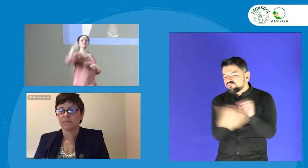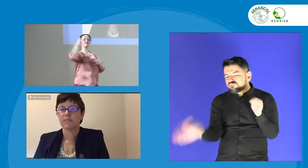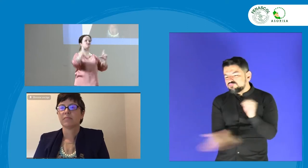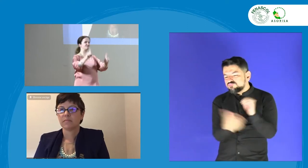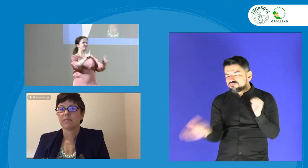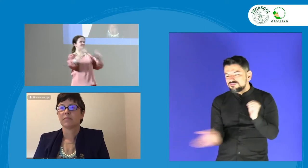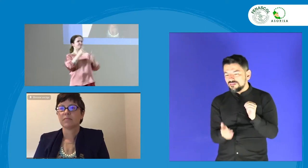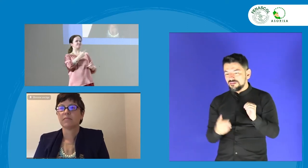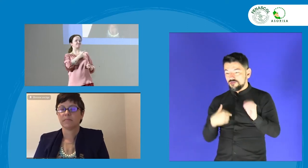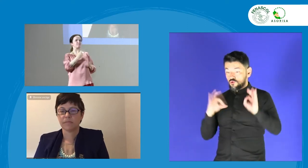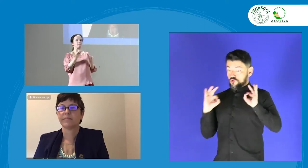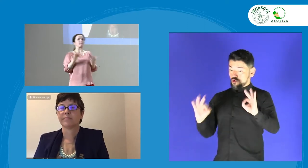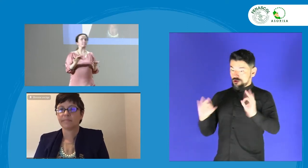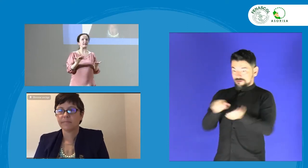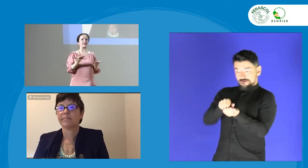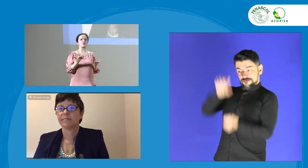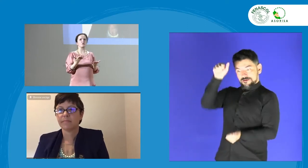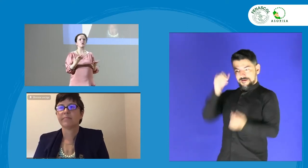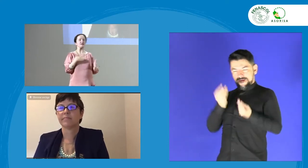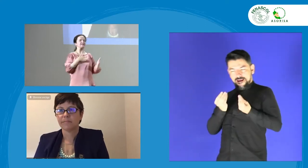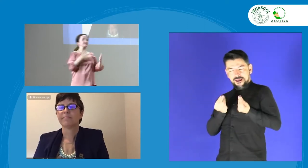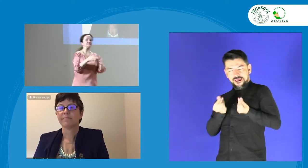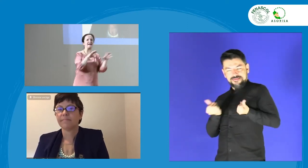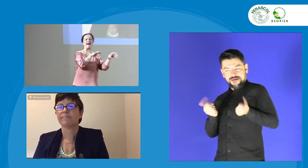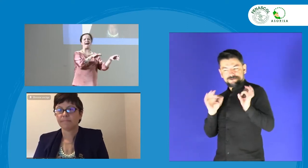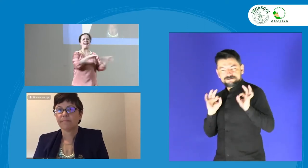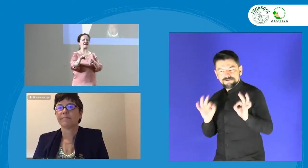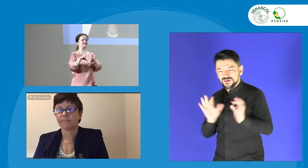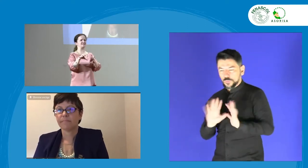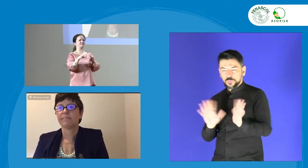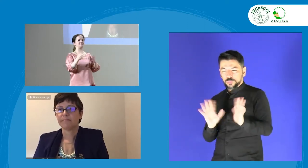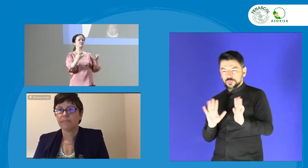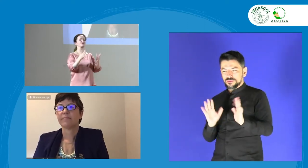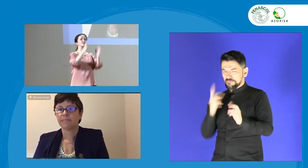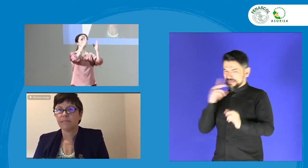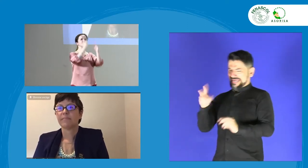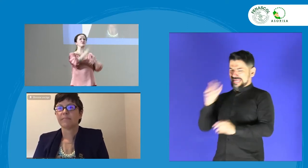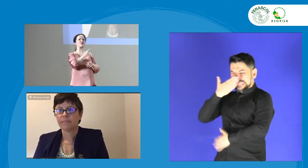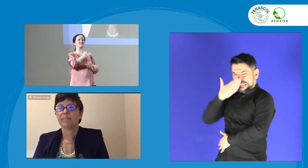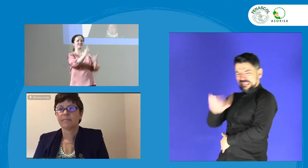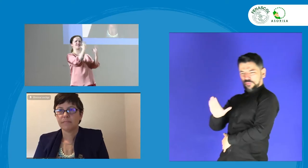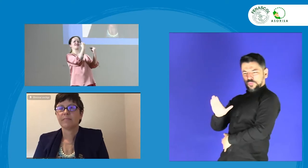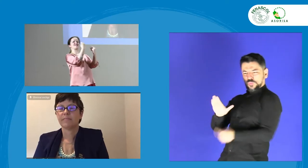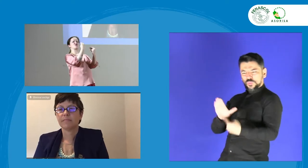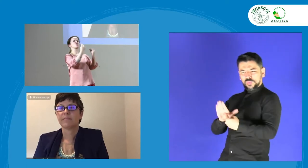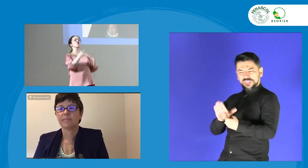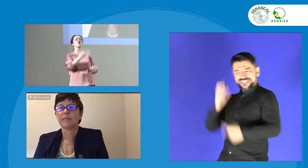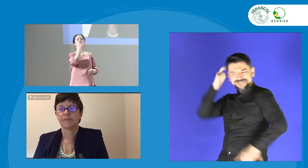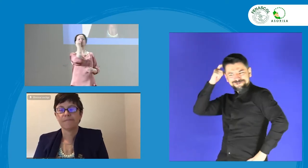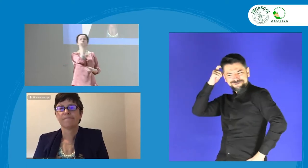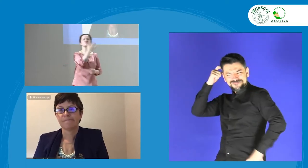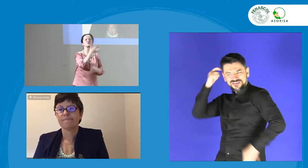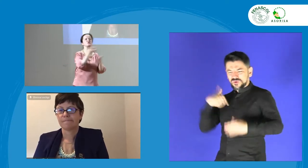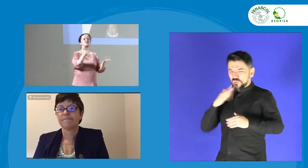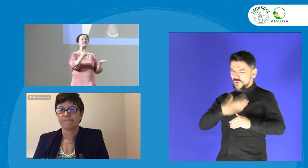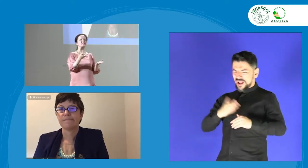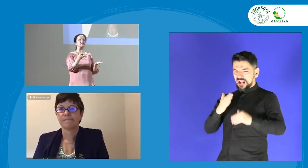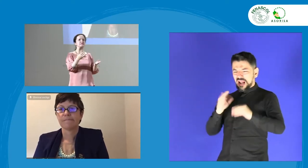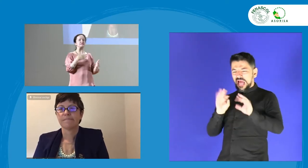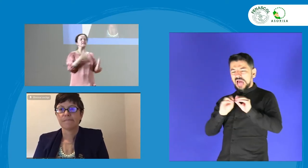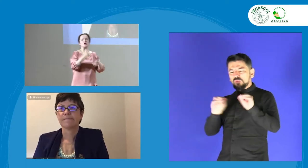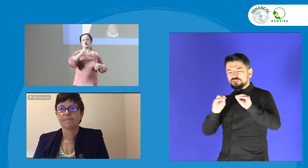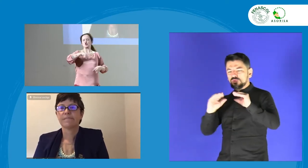algo más sencillo, algo informal. Pero entonces tengo esa necesidad de acceder a la educación superior, pero las universidades me niegan el